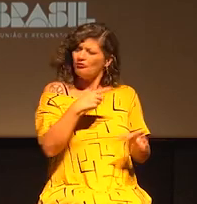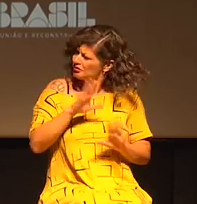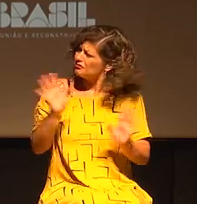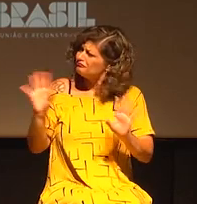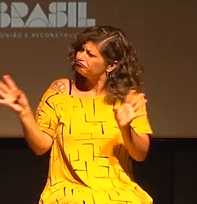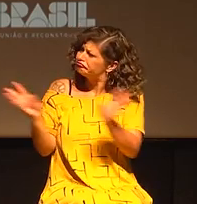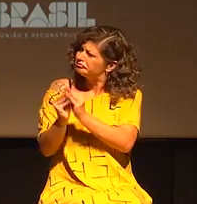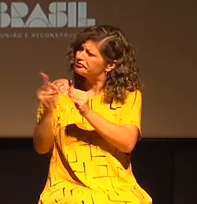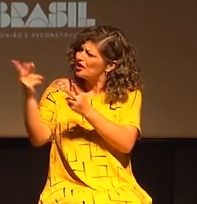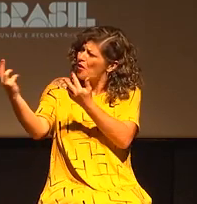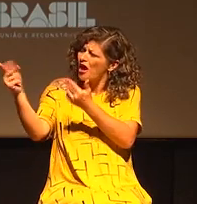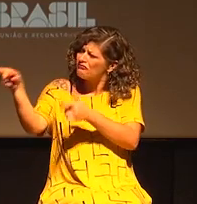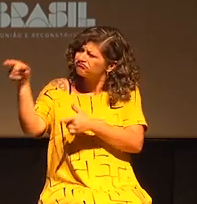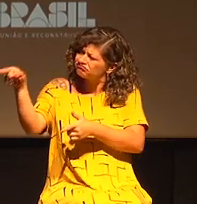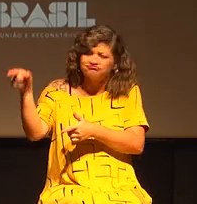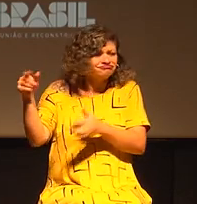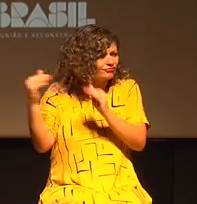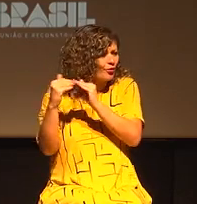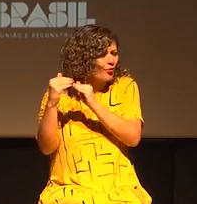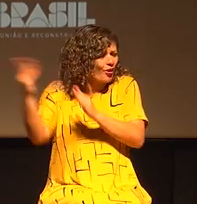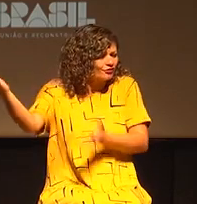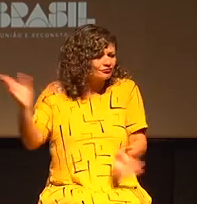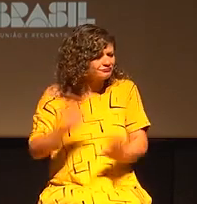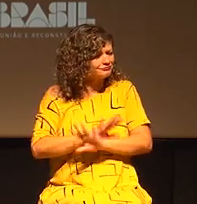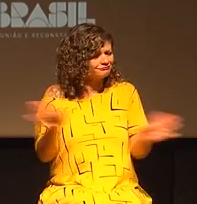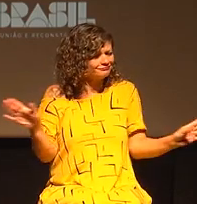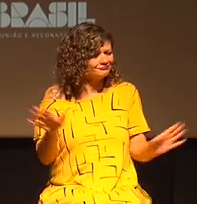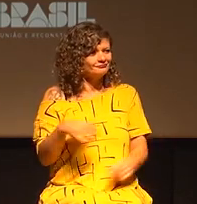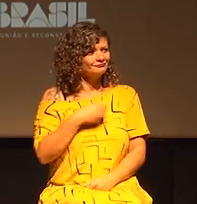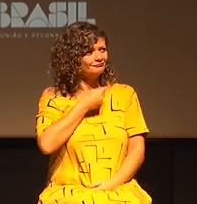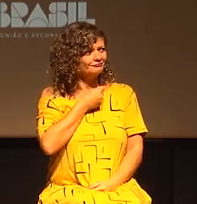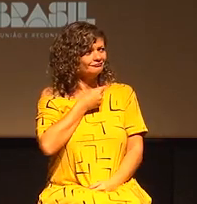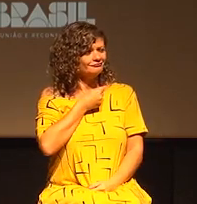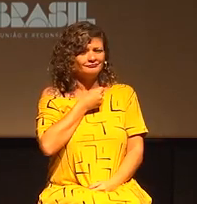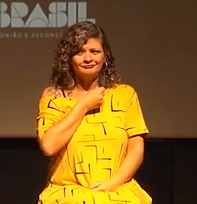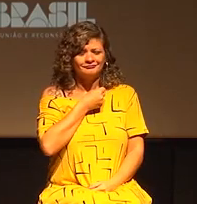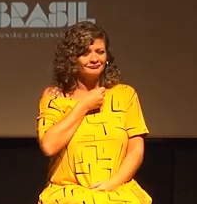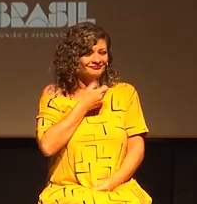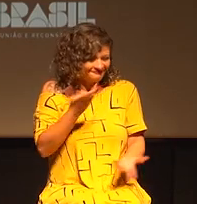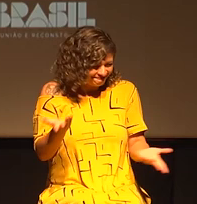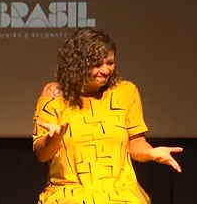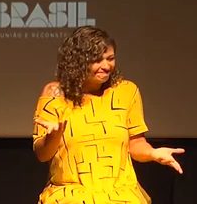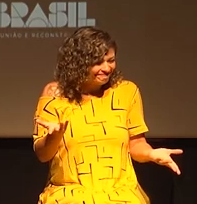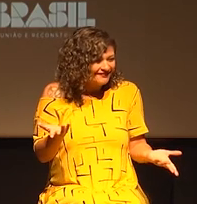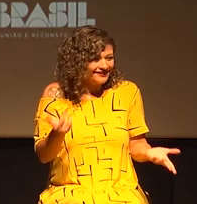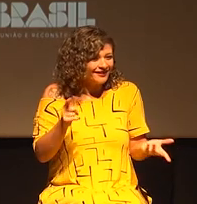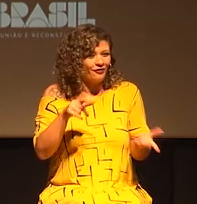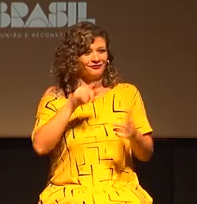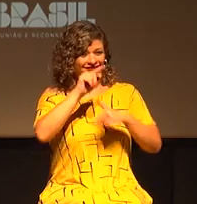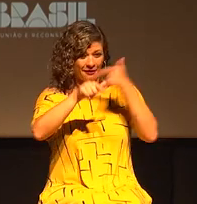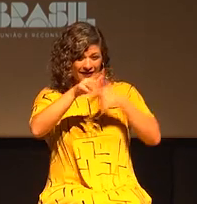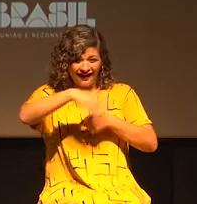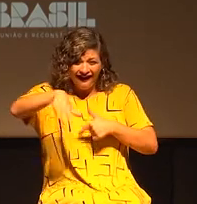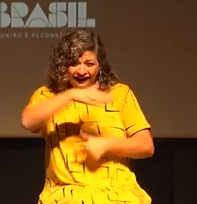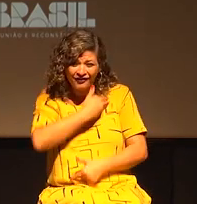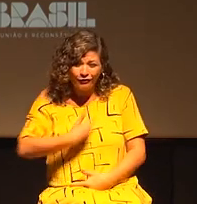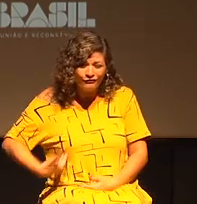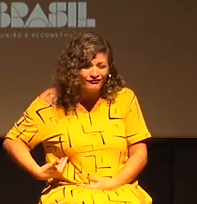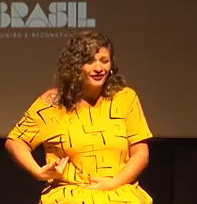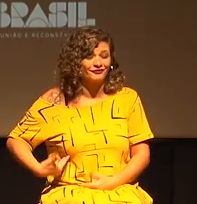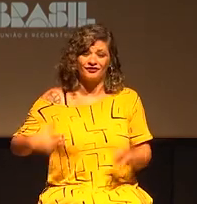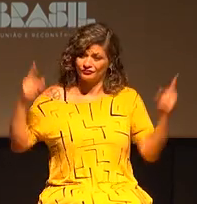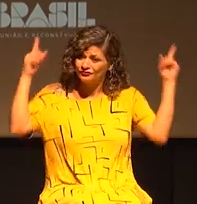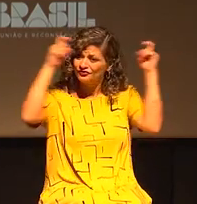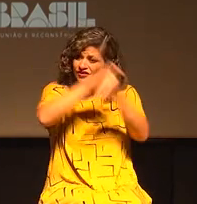ela falou é des sempre então seesse governo é muito porque você é bom